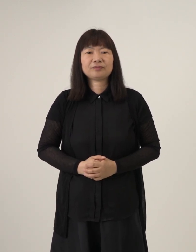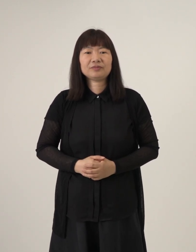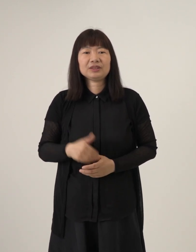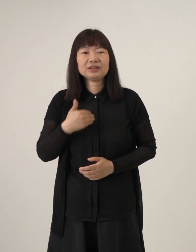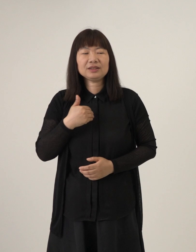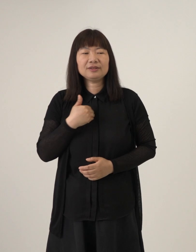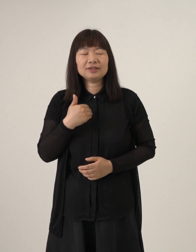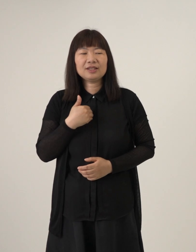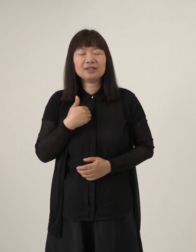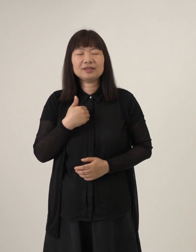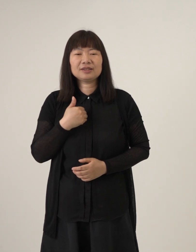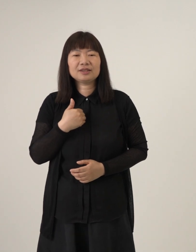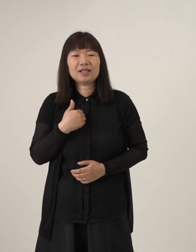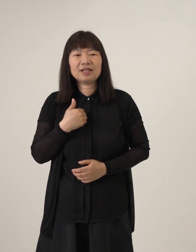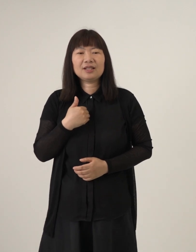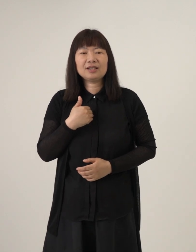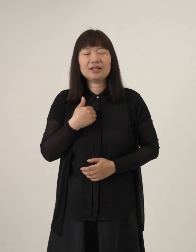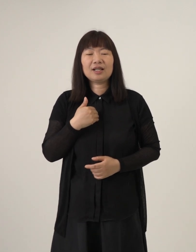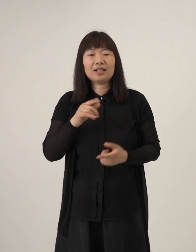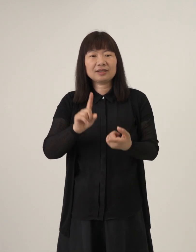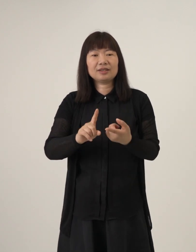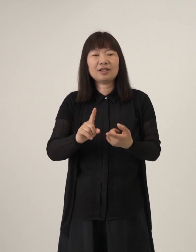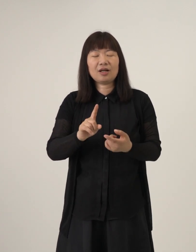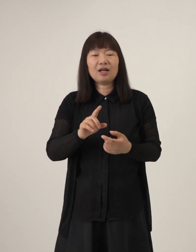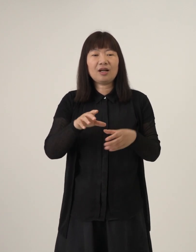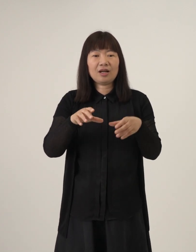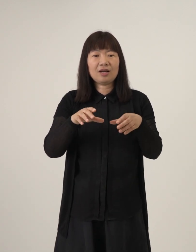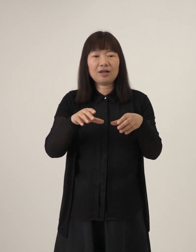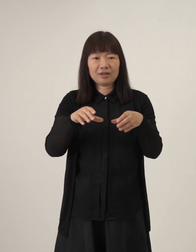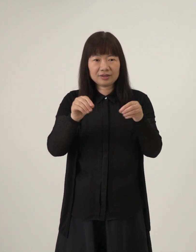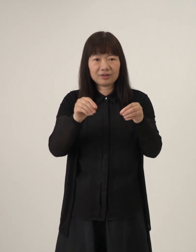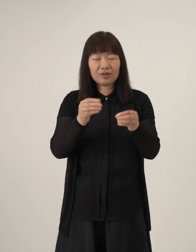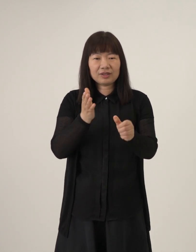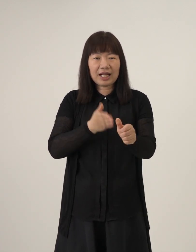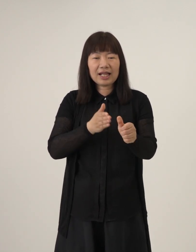제가 거두라 그럴 때까지 자막을 그대로 좀 두시면 좋겠습니다.